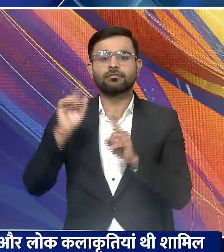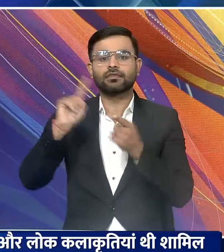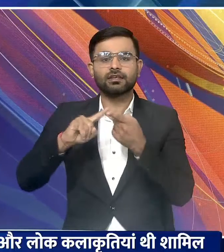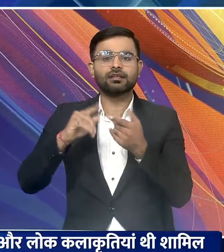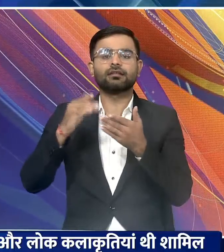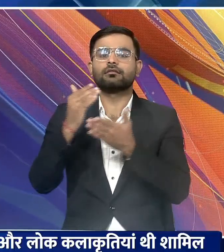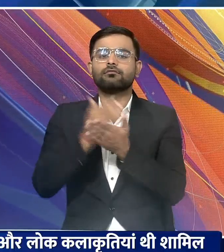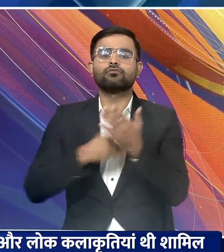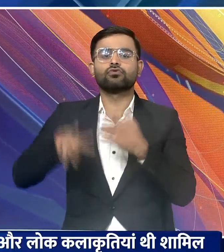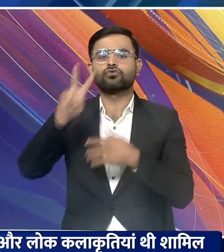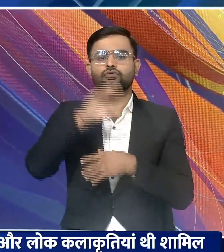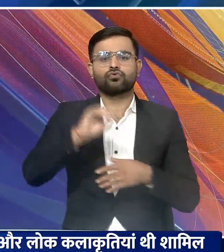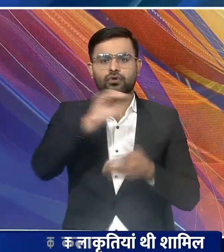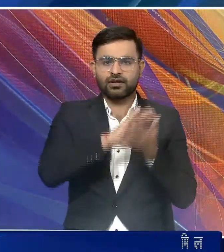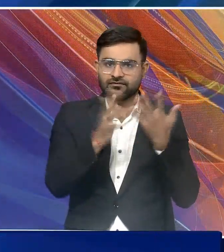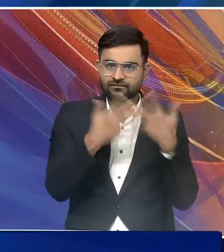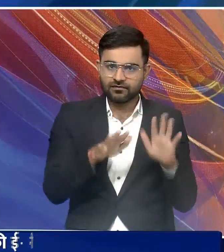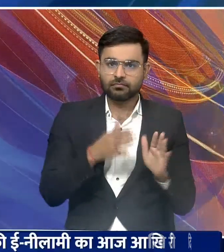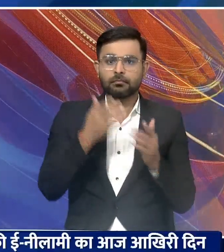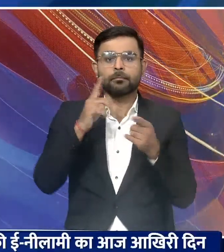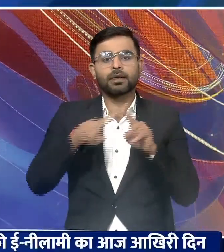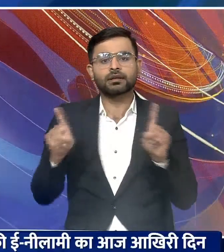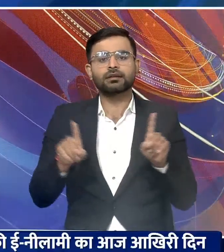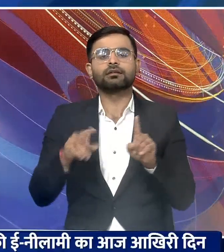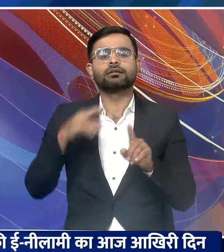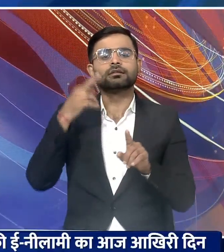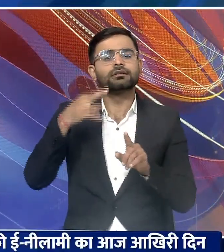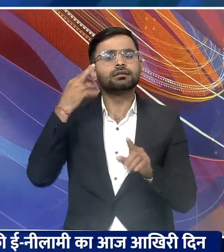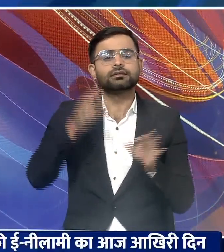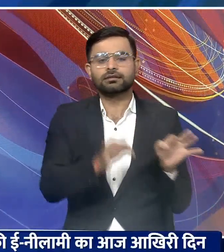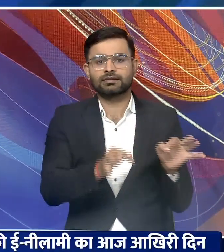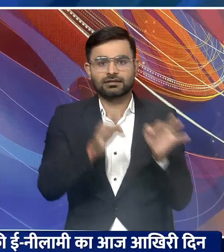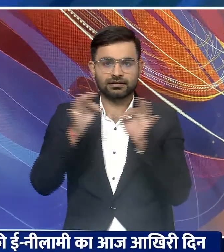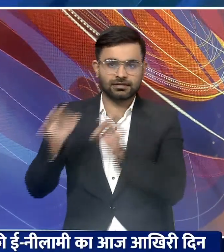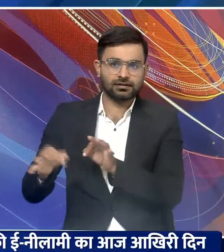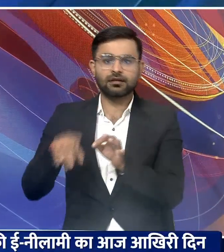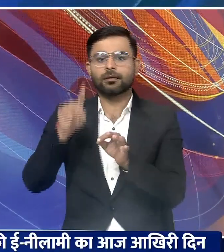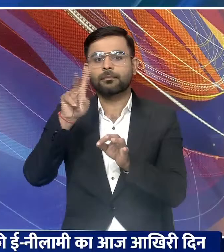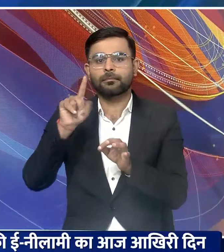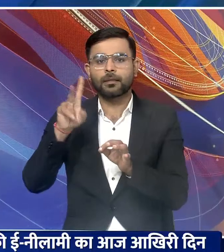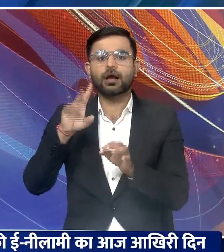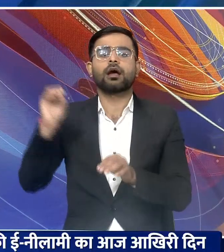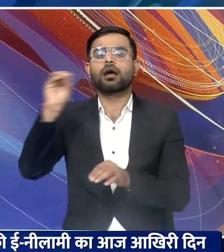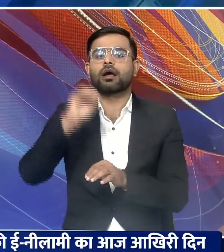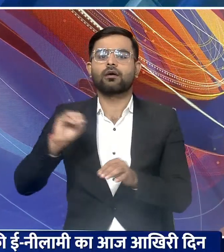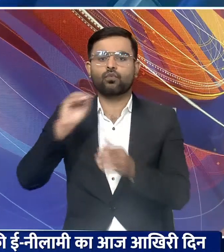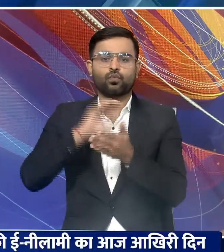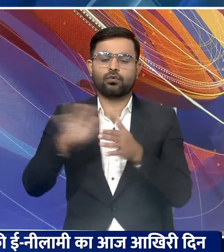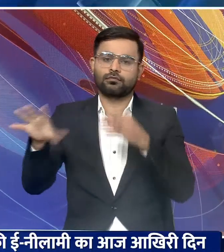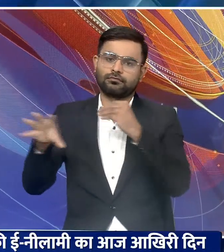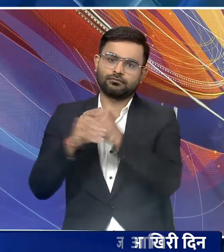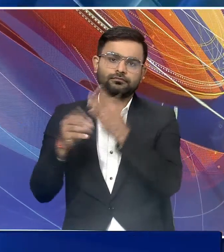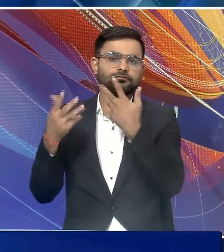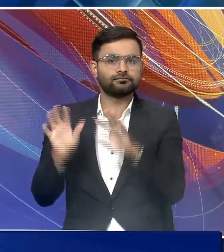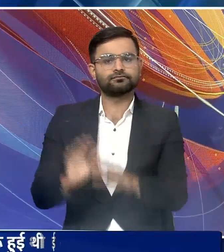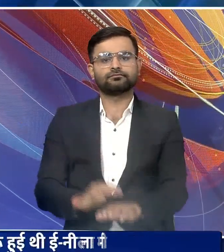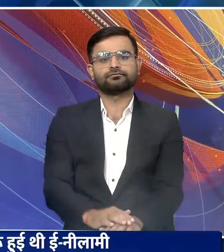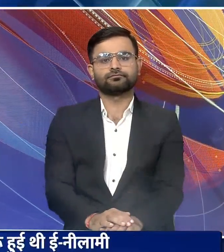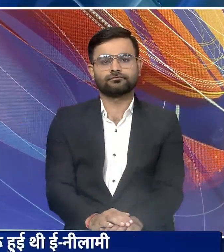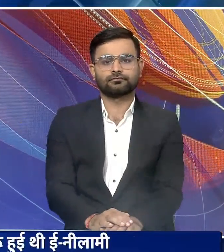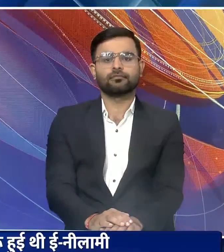नीलामी पहले 2 अक्टूबर को समाप्त होने वाली थी, लेकिन इसकी तिथि इस महीने की 12 तारीख तक बढ़ा दी